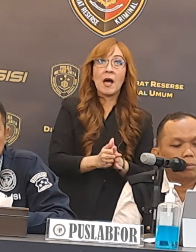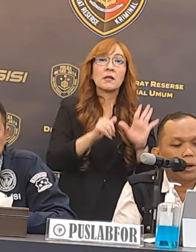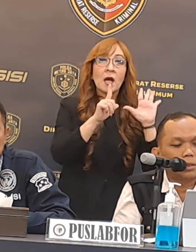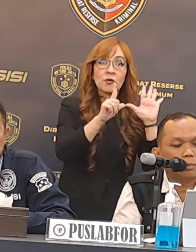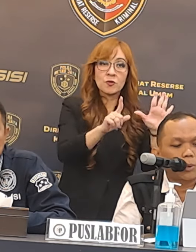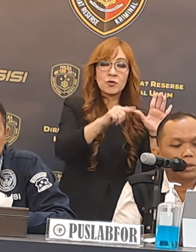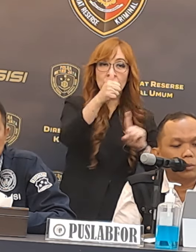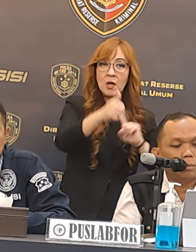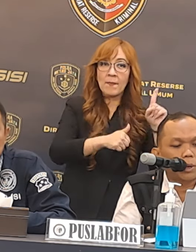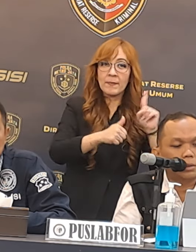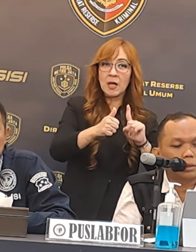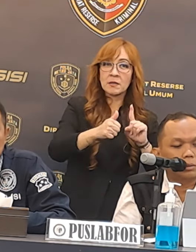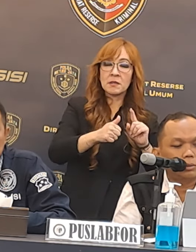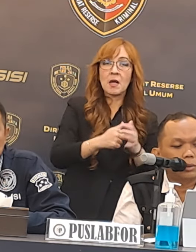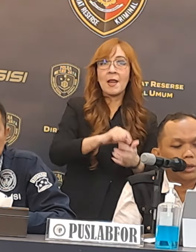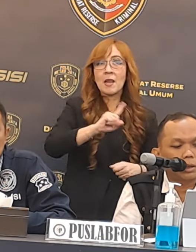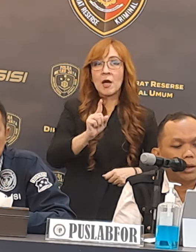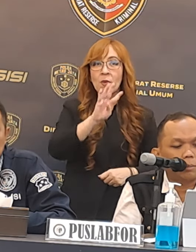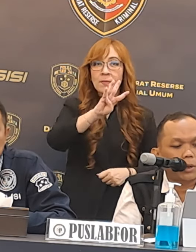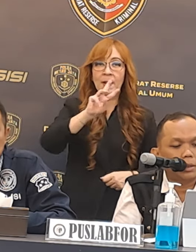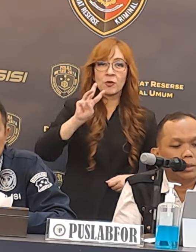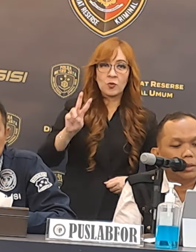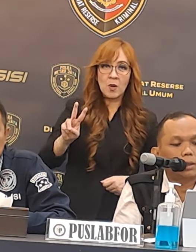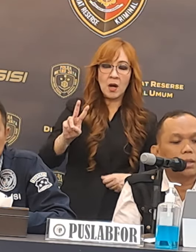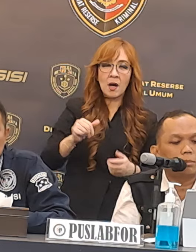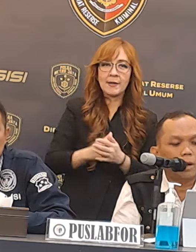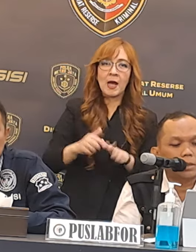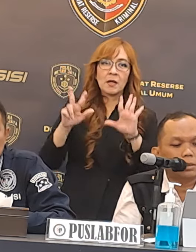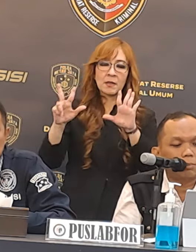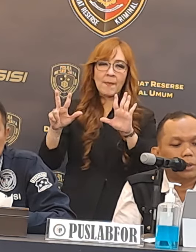ke-7 16.42.41, yang ke-8